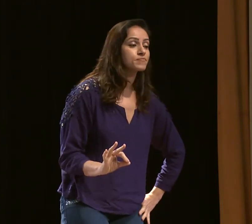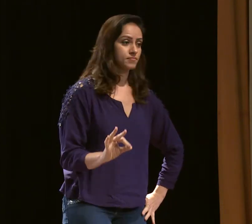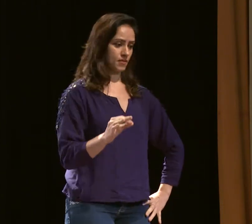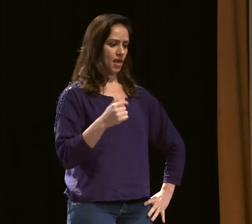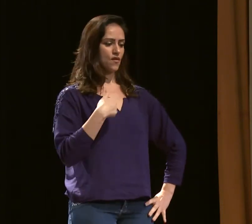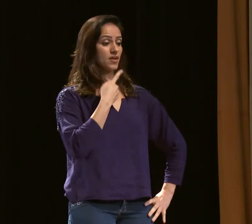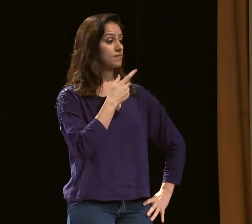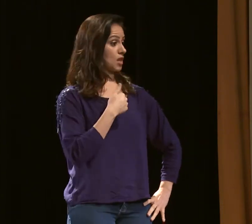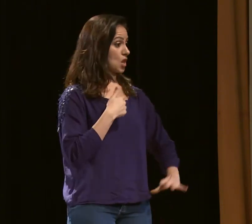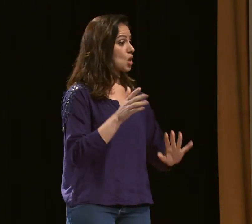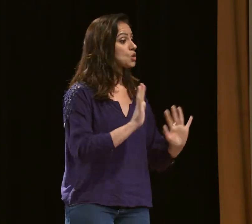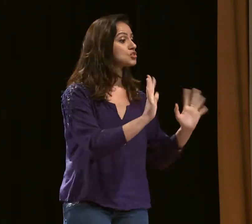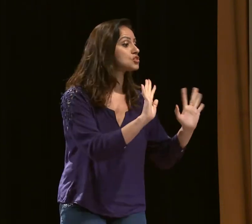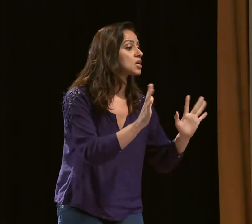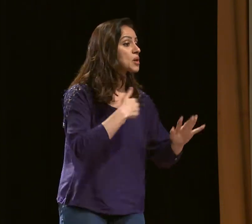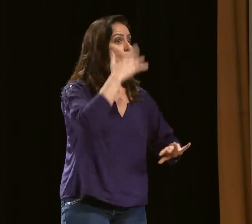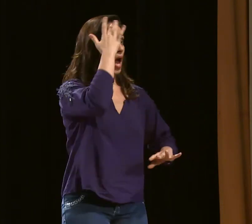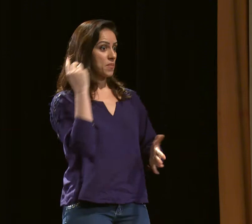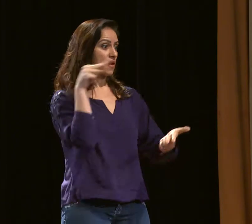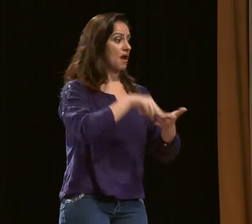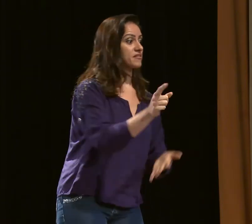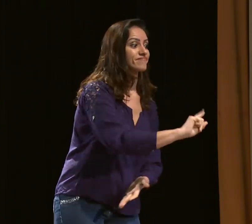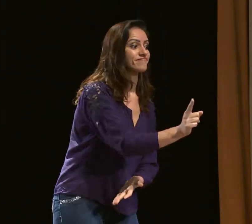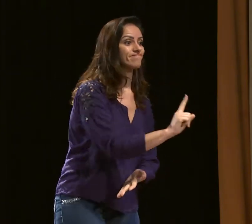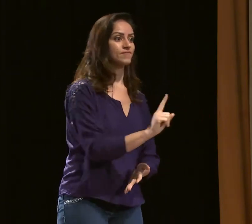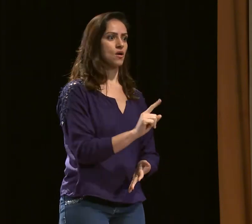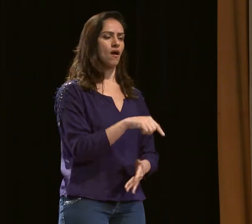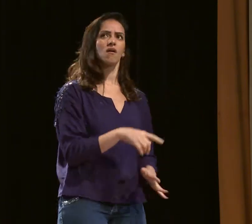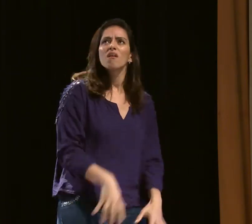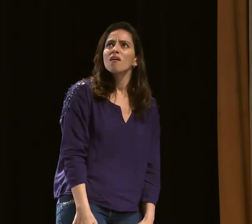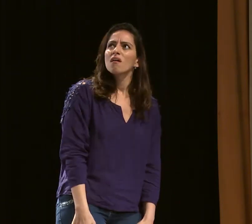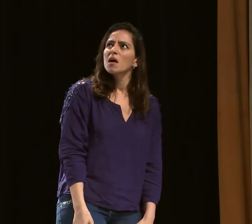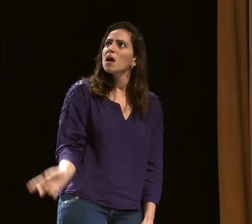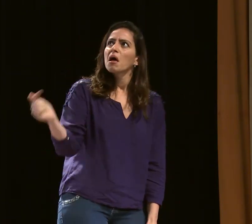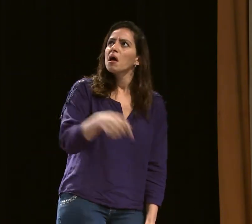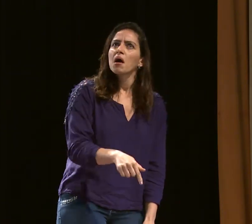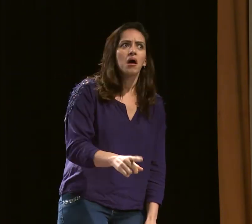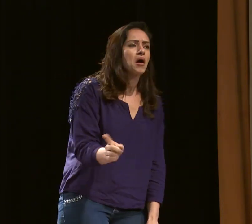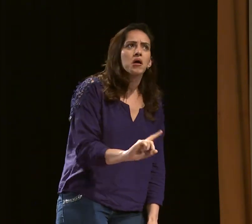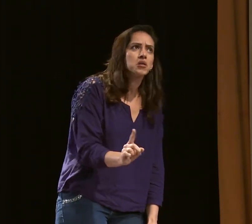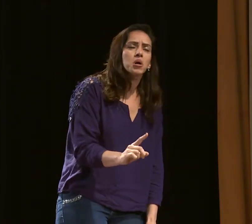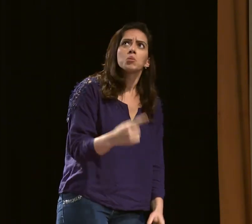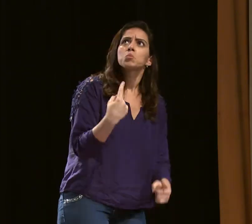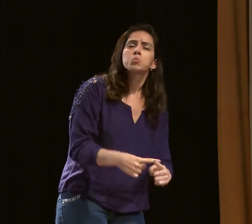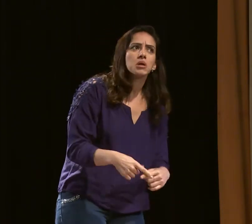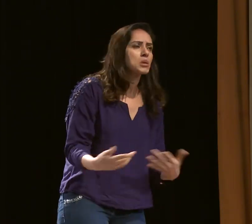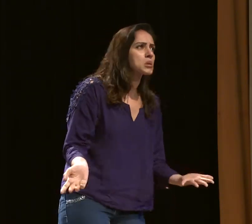entendiam. E aí eu falei: ó, eu, tchau, eu preciso, amanhã eu não vou vir não, tá? E aí eles ficavam olhando para mim: ah, você não vai vir? Por